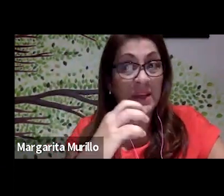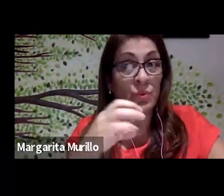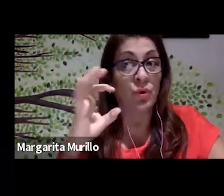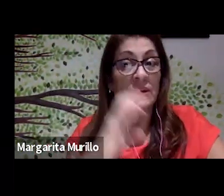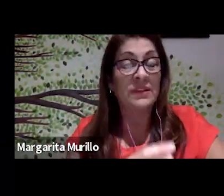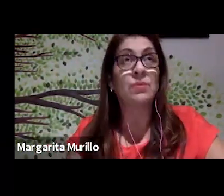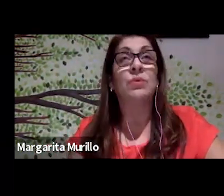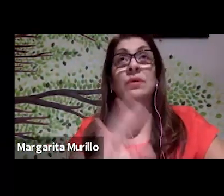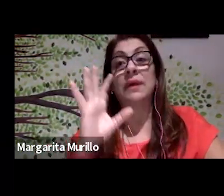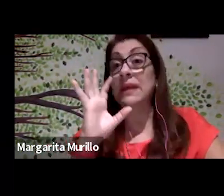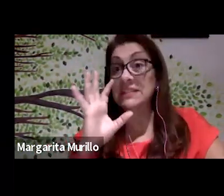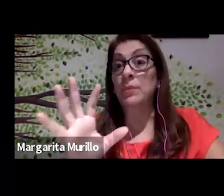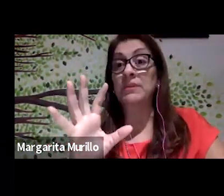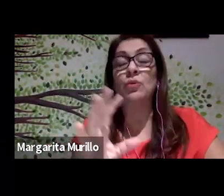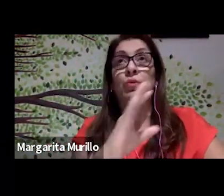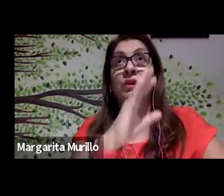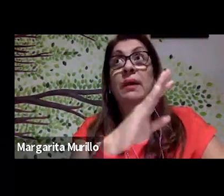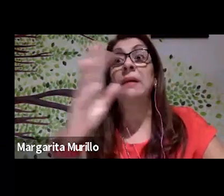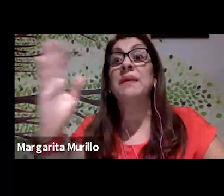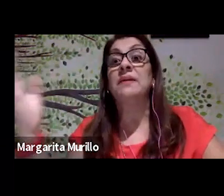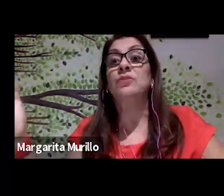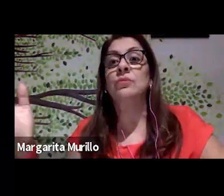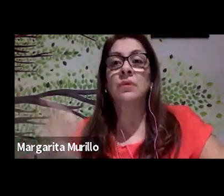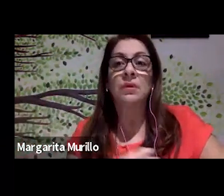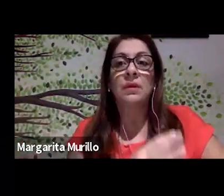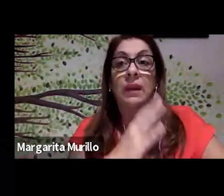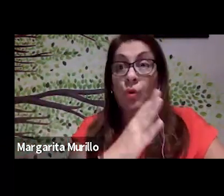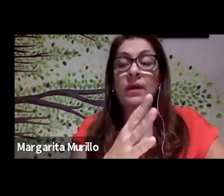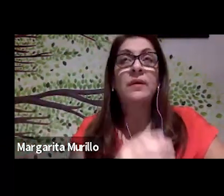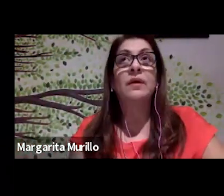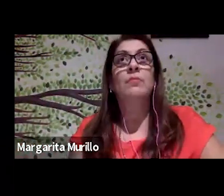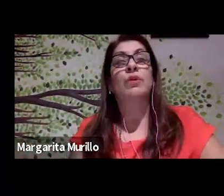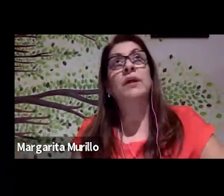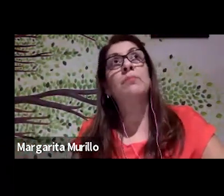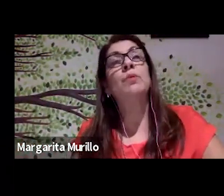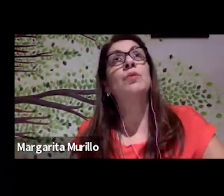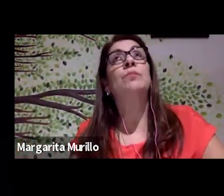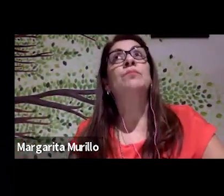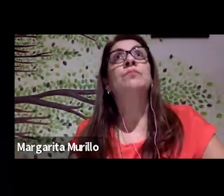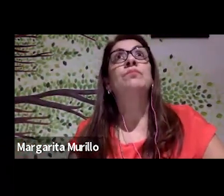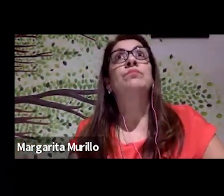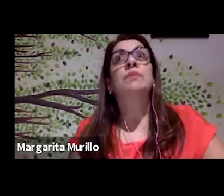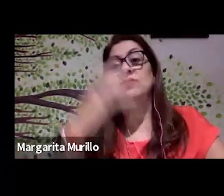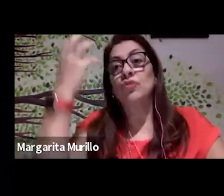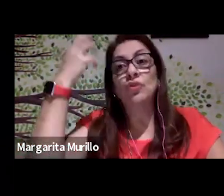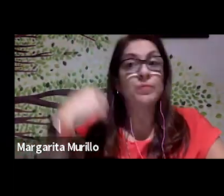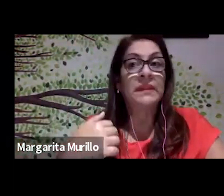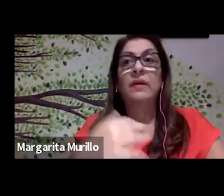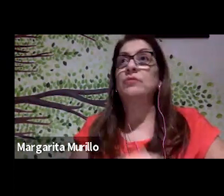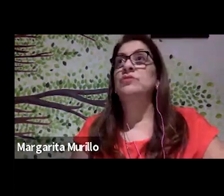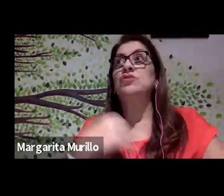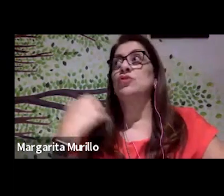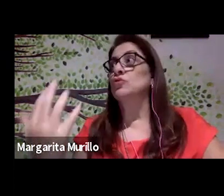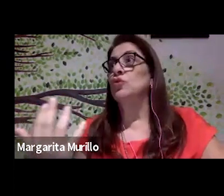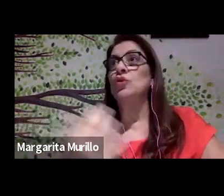sea atractivo y colectivo en ese momento porque va cambiando la moda Por ejemplo si son los